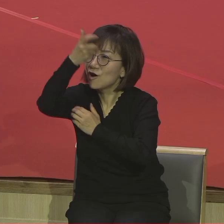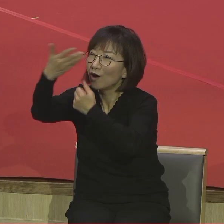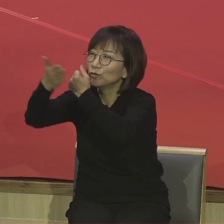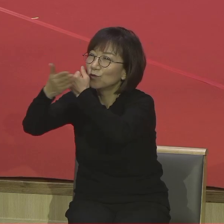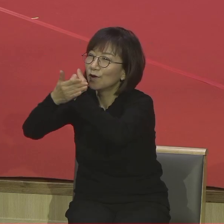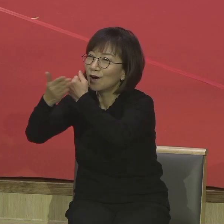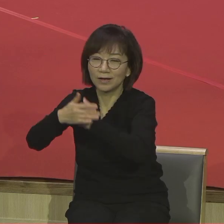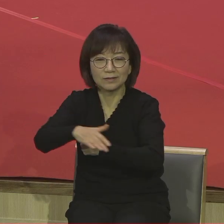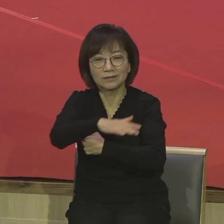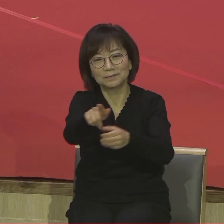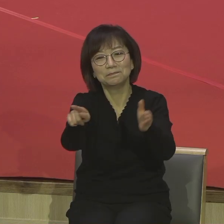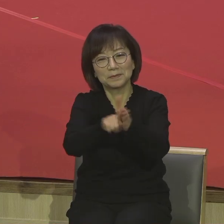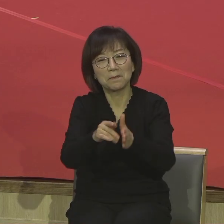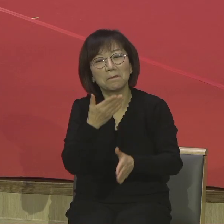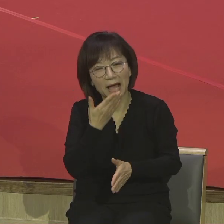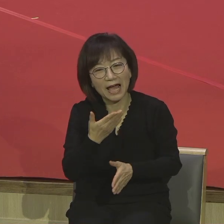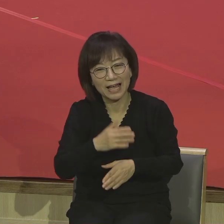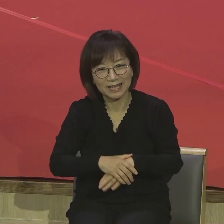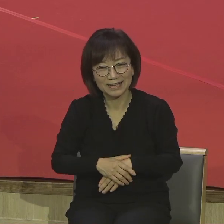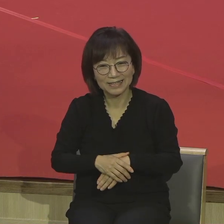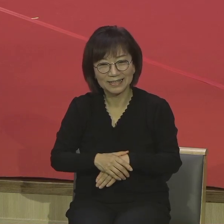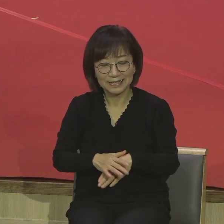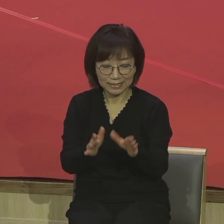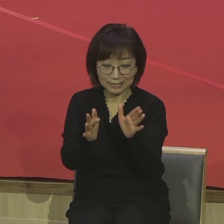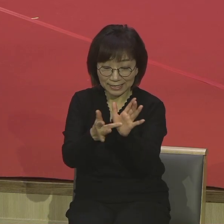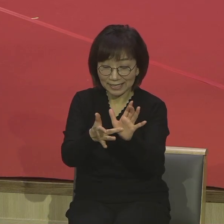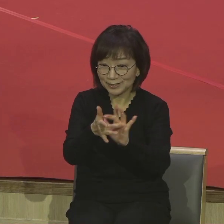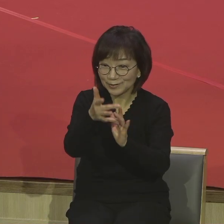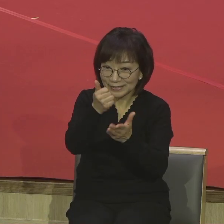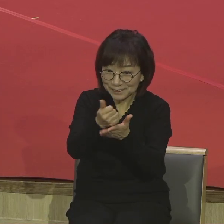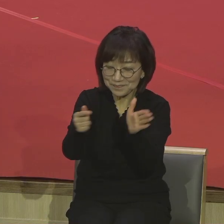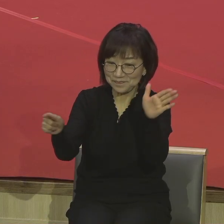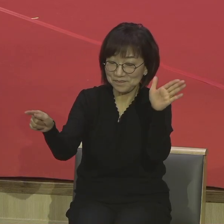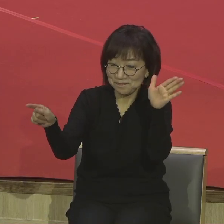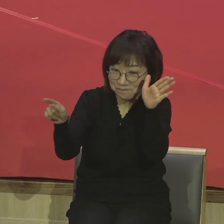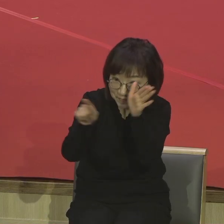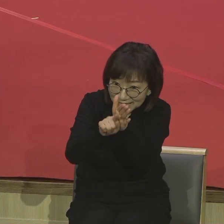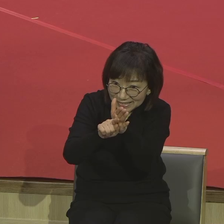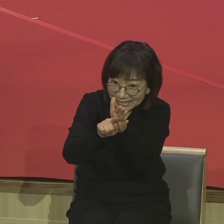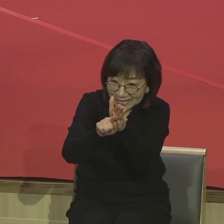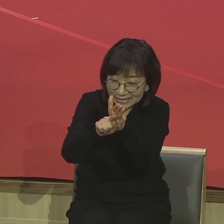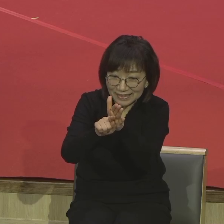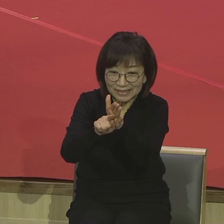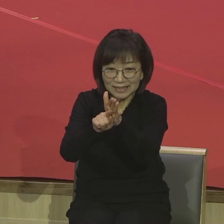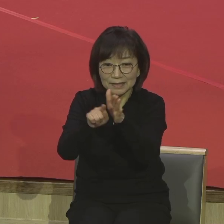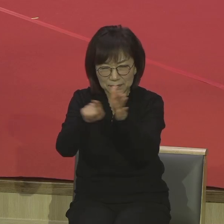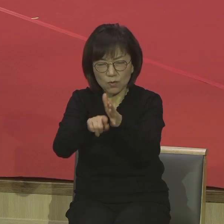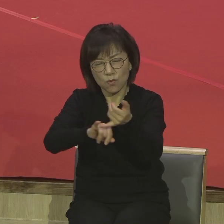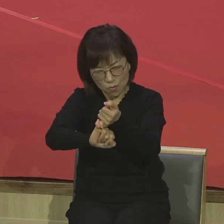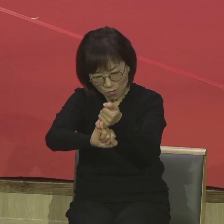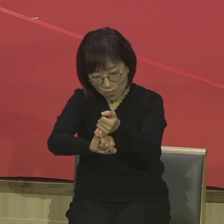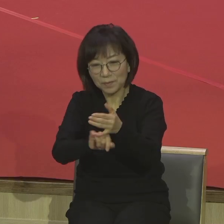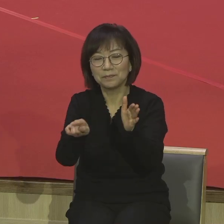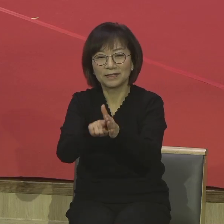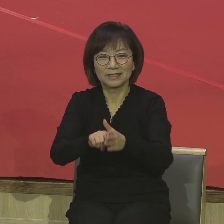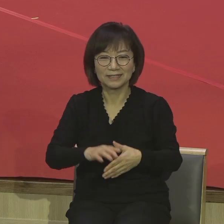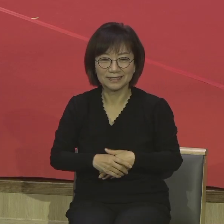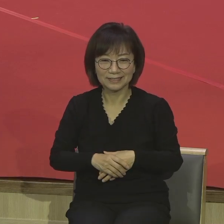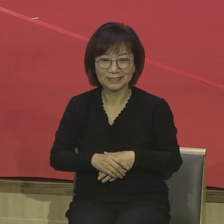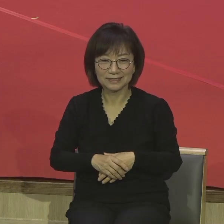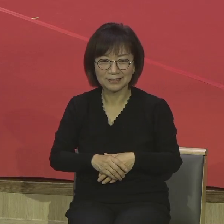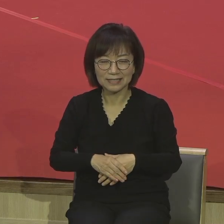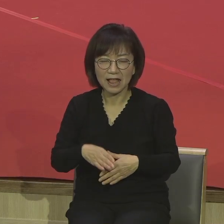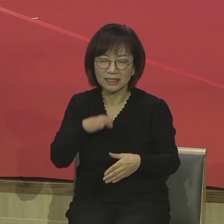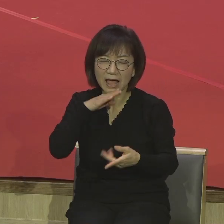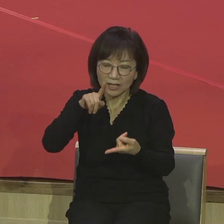오직 그리스도를 믿어야만 하는 당연선, 필연선, 절대성이